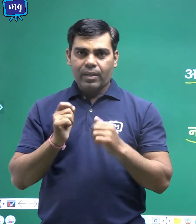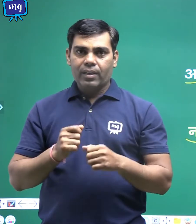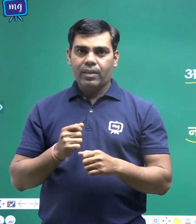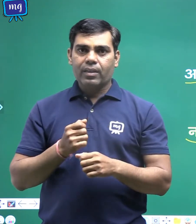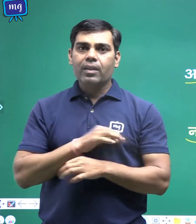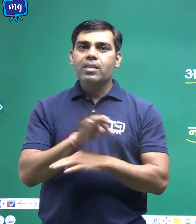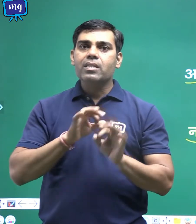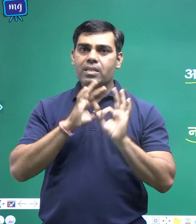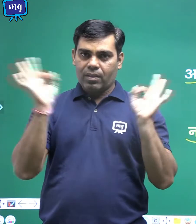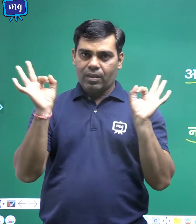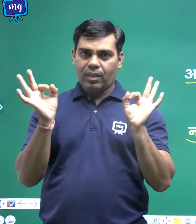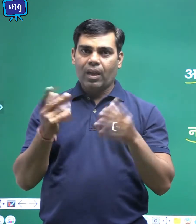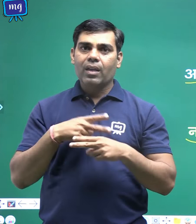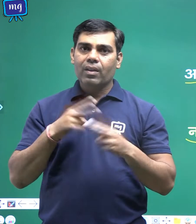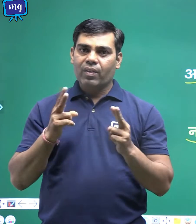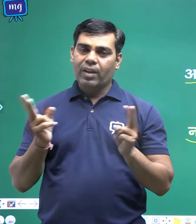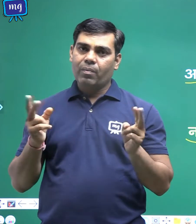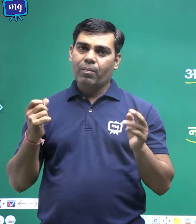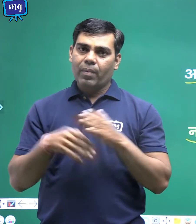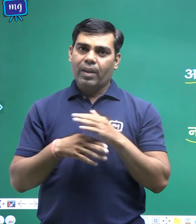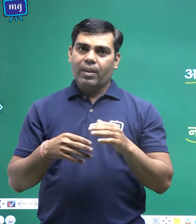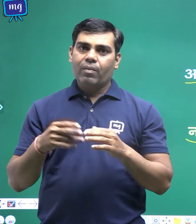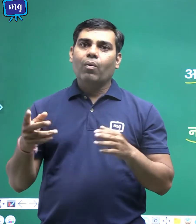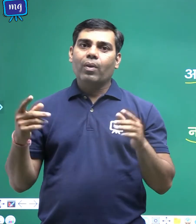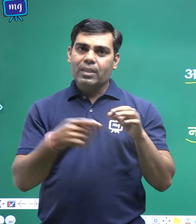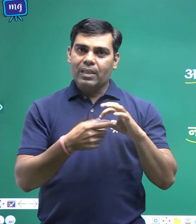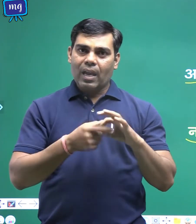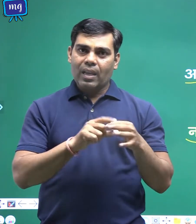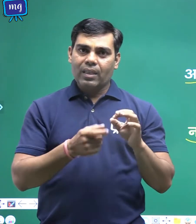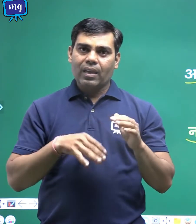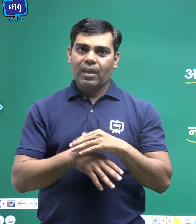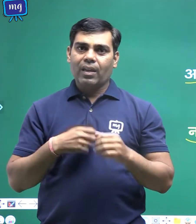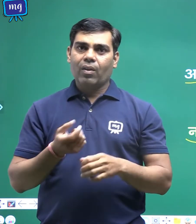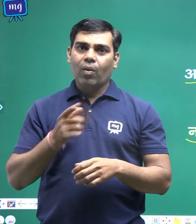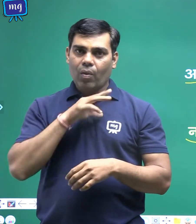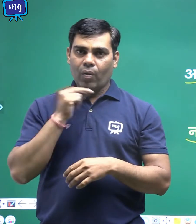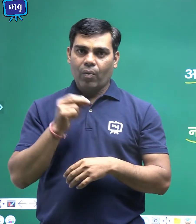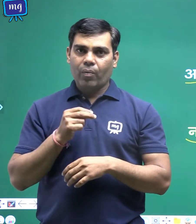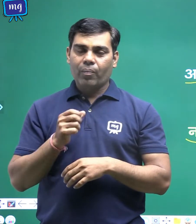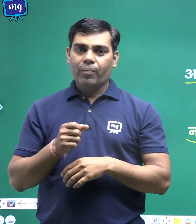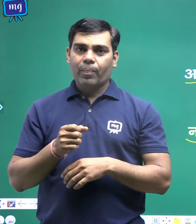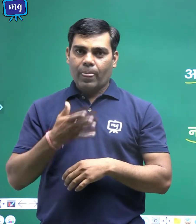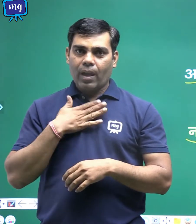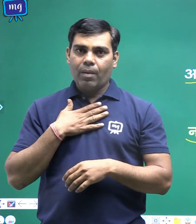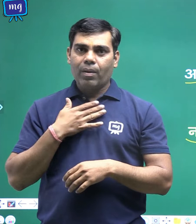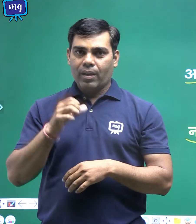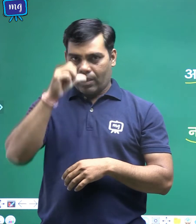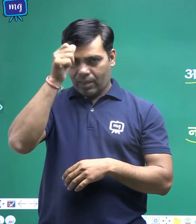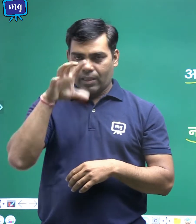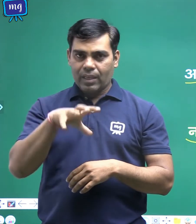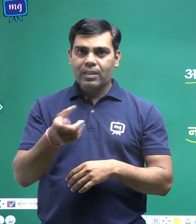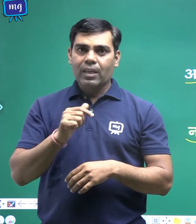स्वतंत्रता संग्राम में हिस्सा लेती है और हमारे देश के लोगों के